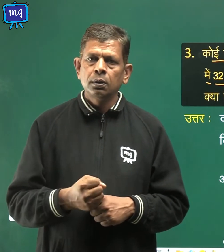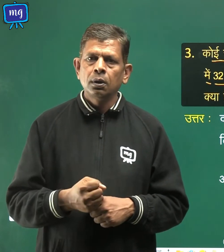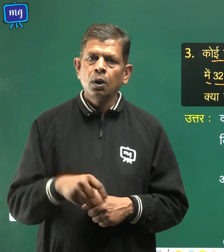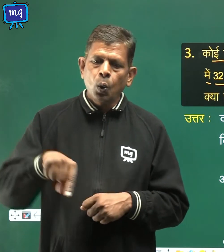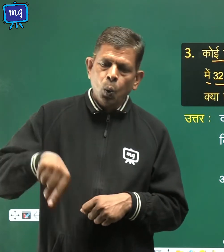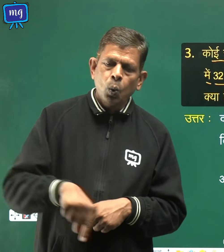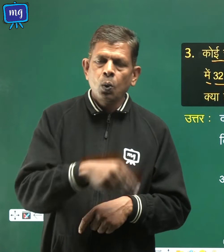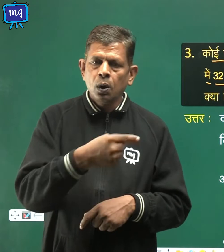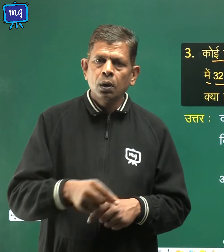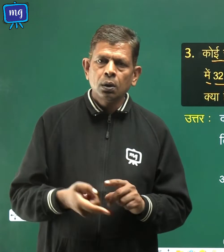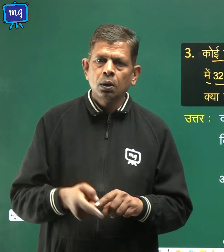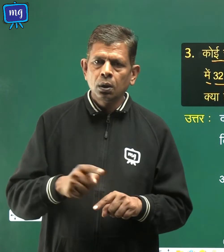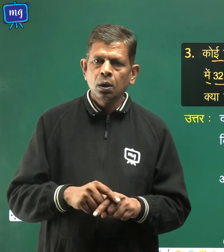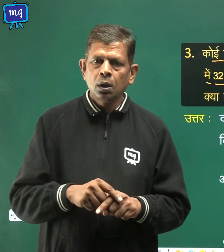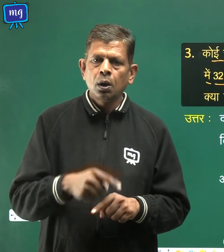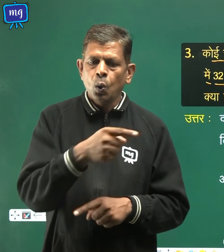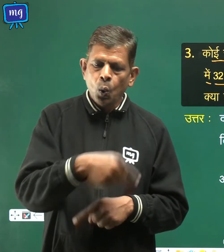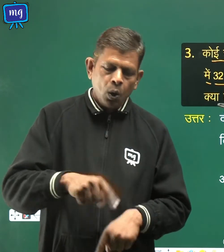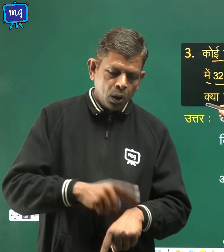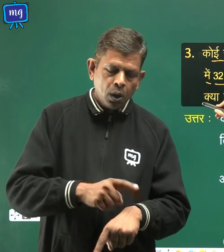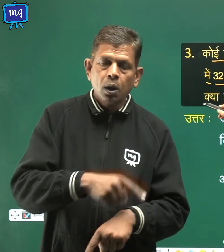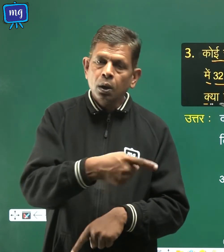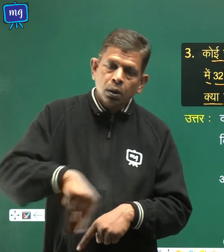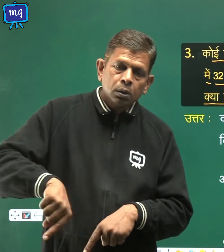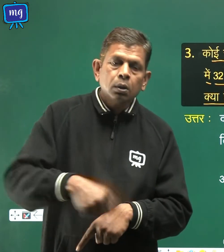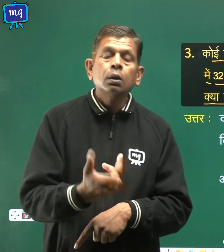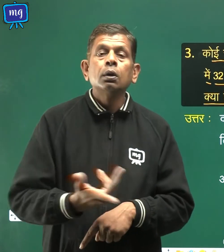लोलक का आवर्तकाल क्या है?